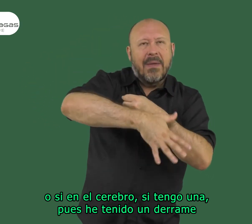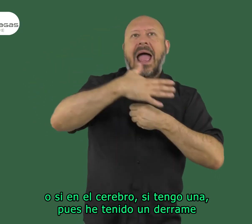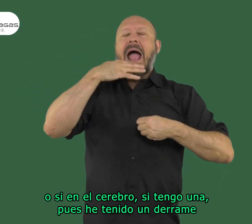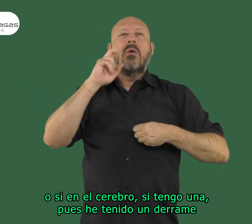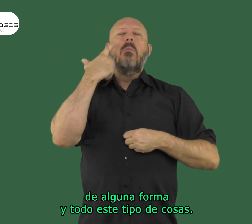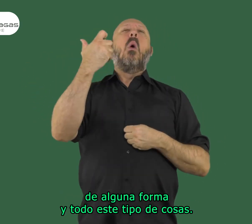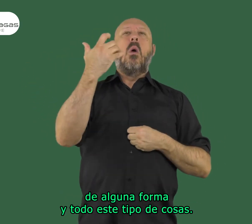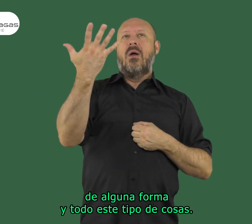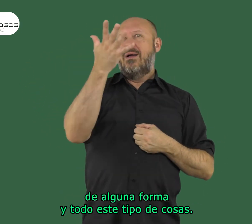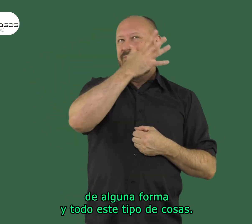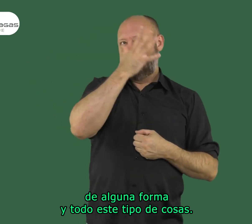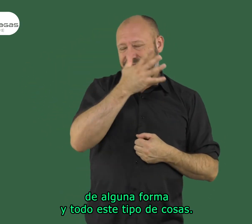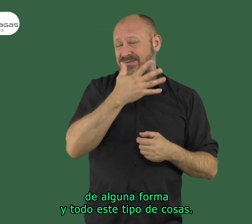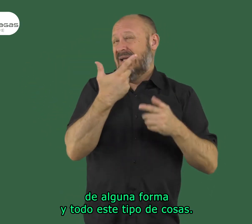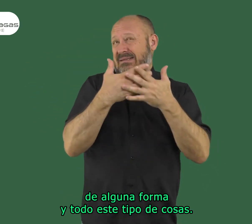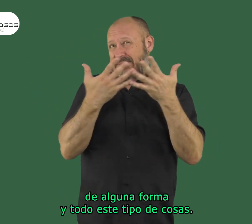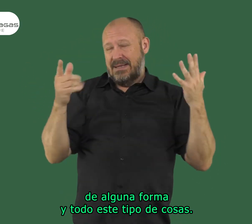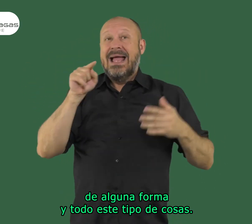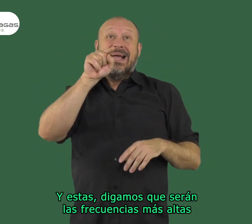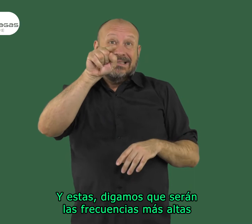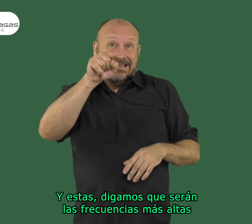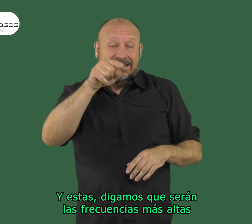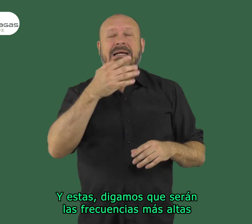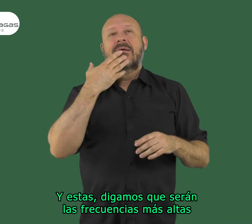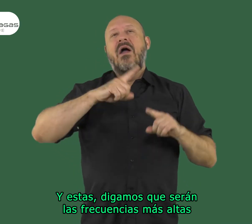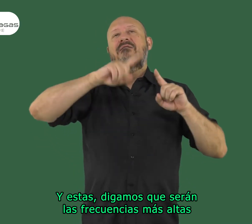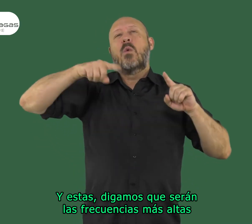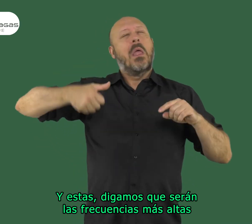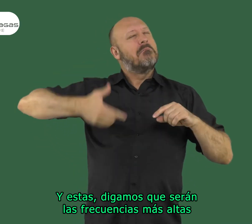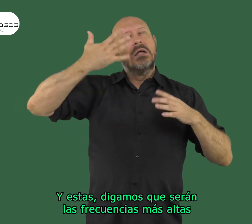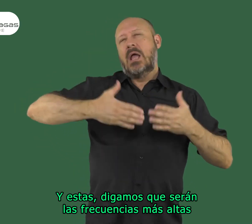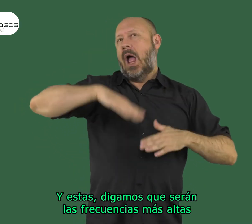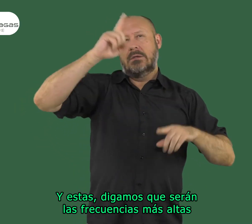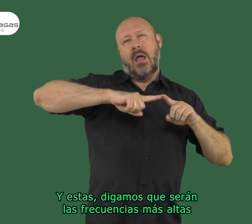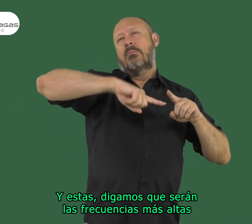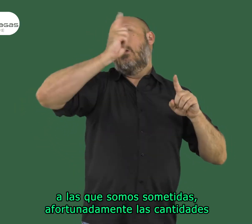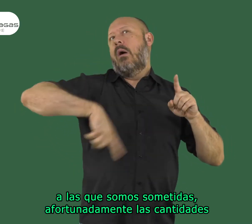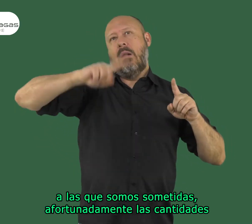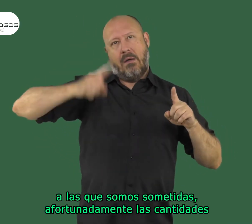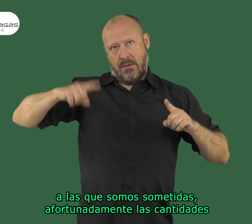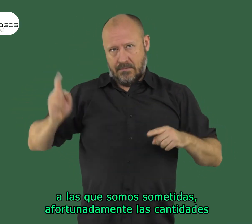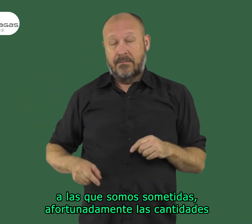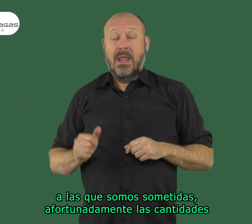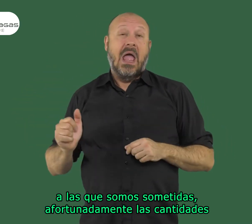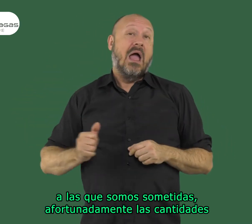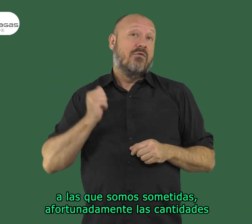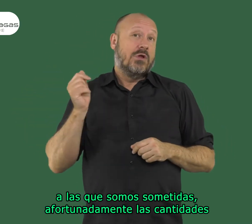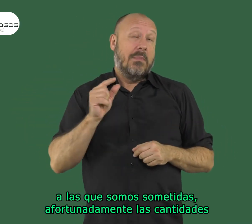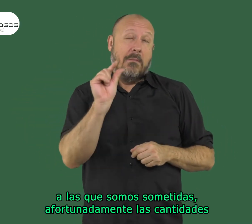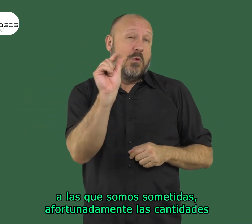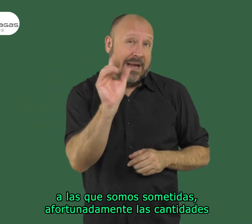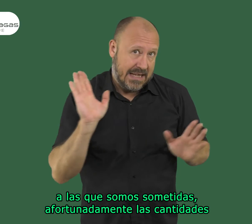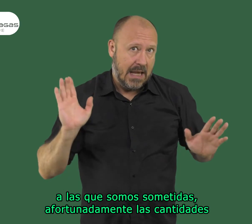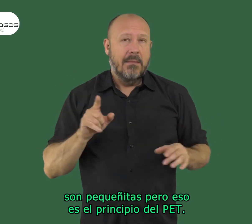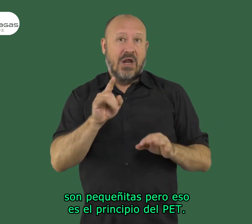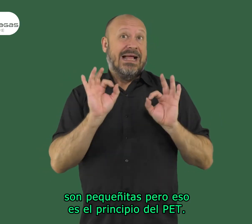he tenido un derrame de alguna forma y todo este tipo de cosas. Y estas, digamos, que serán las frecuencias más altas a las que somos sometidas.